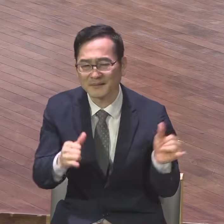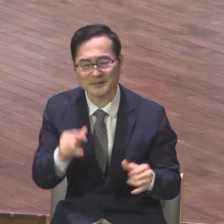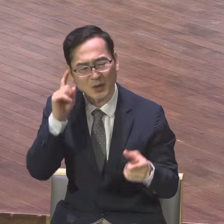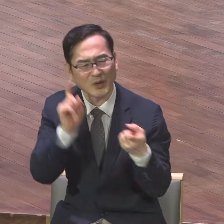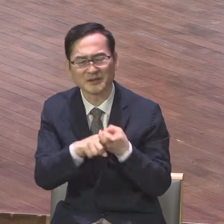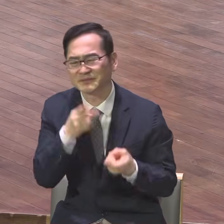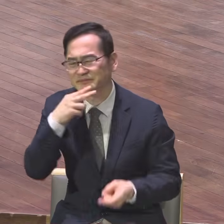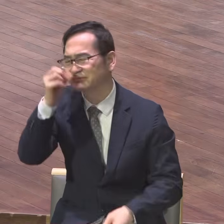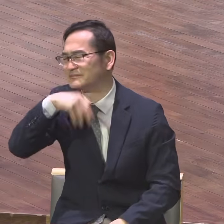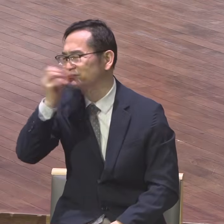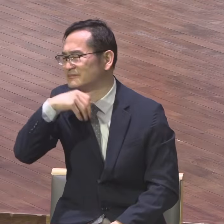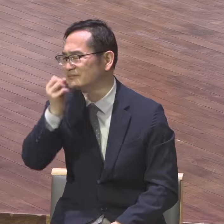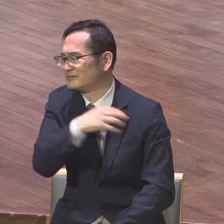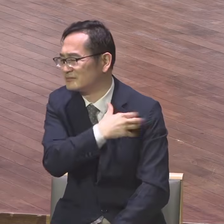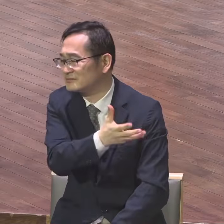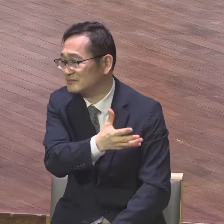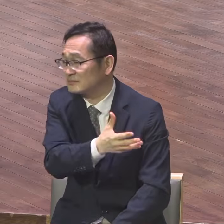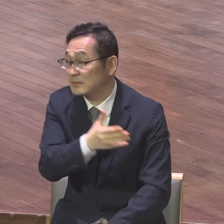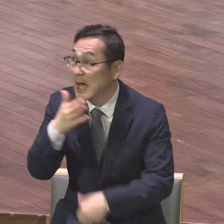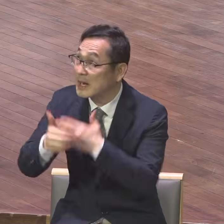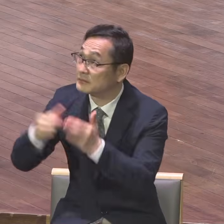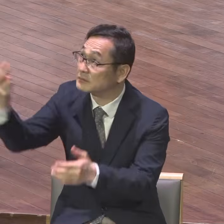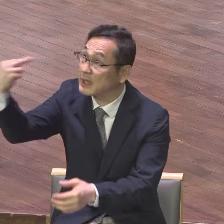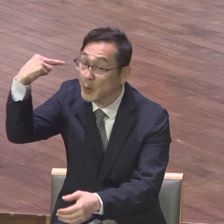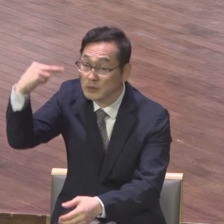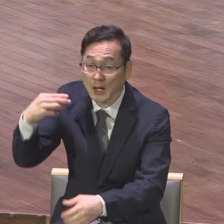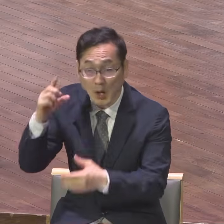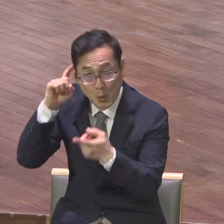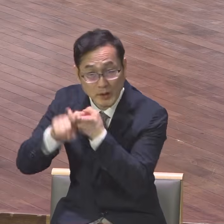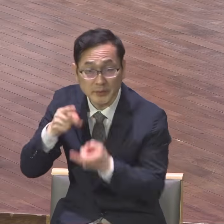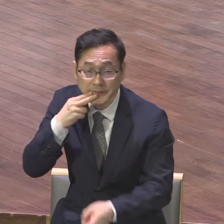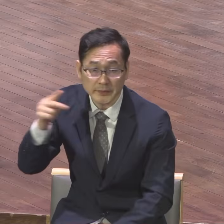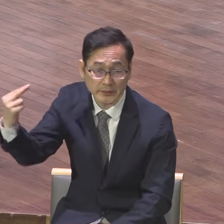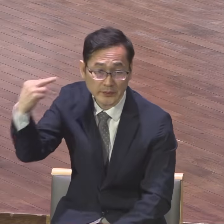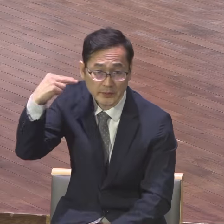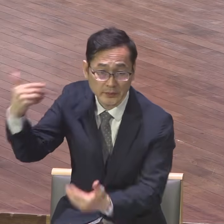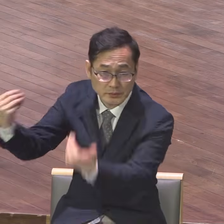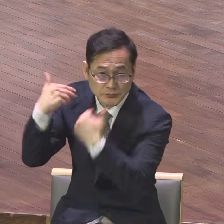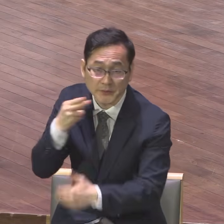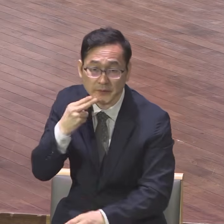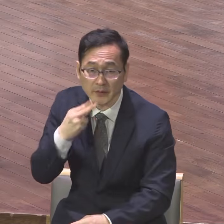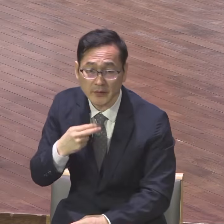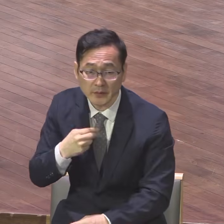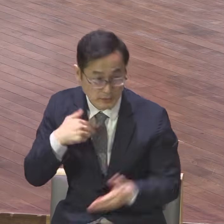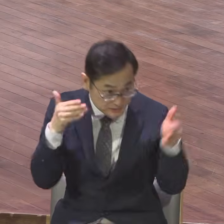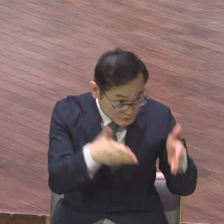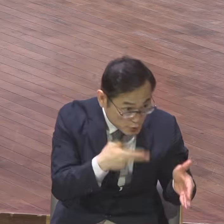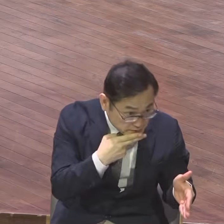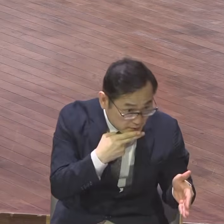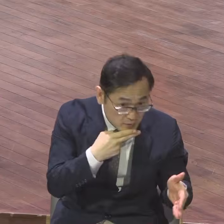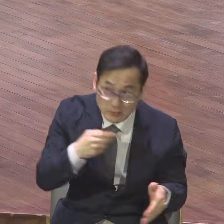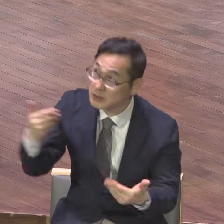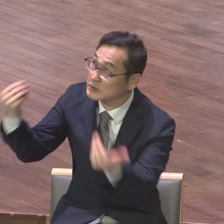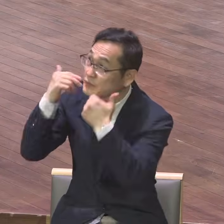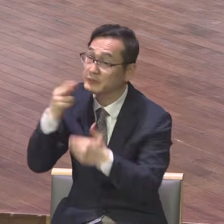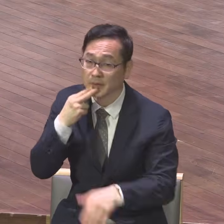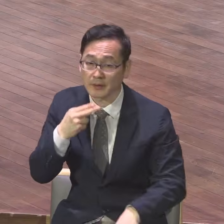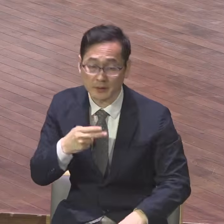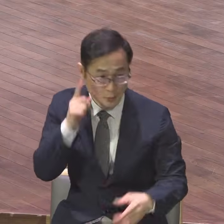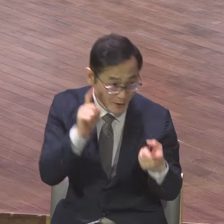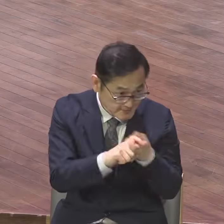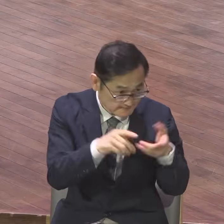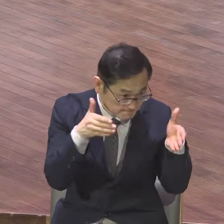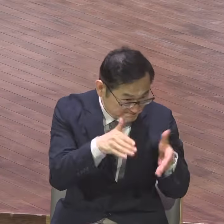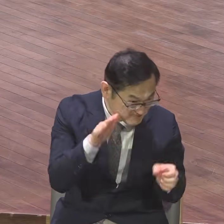없다. 그럼 어떻게 해요? 하나님도 관심 없어요. 그거 아셔야 돼요. 하나님의 관심이 내 관심. 아멘.